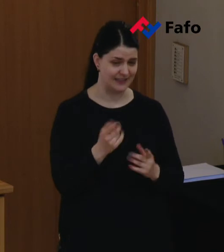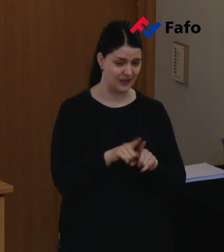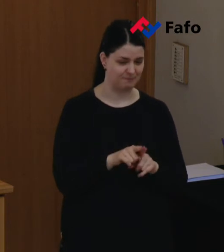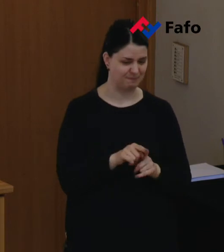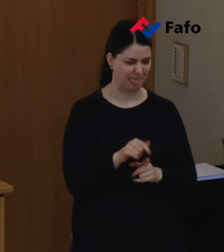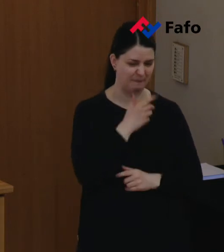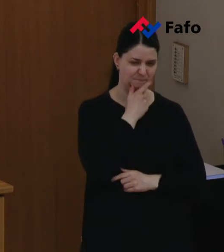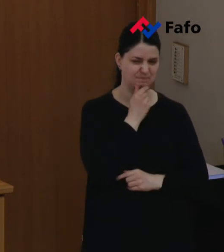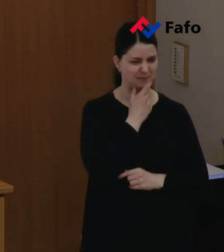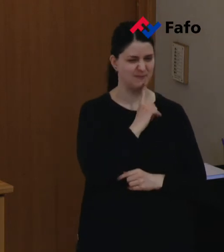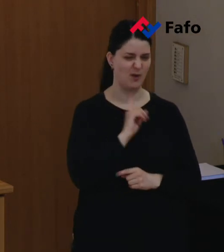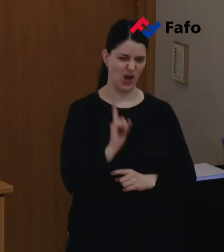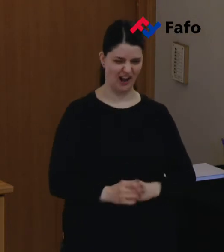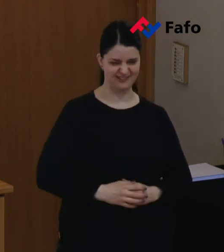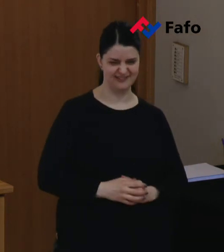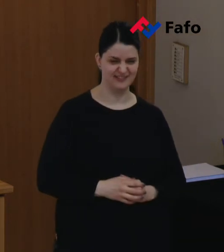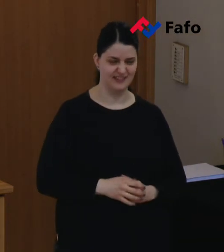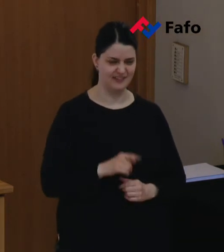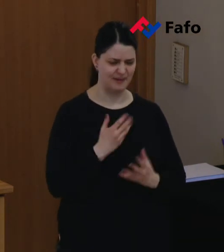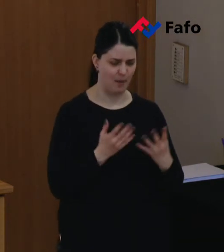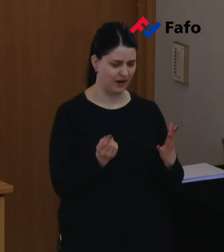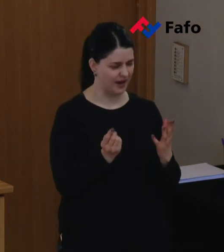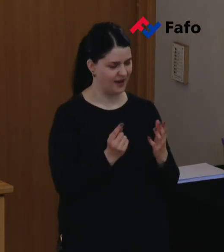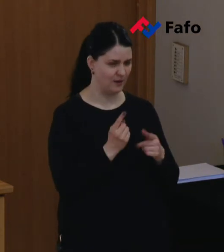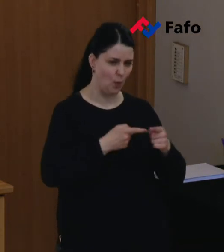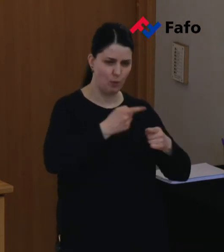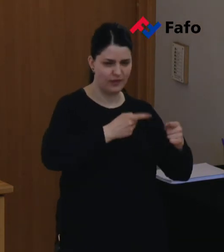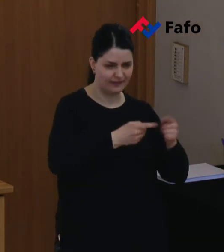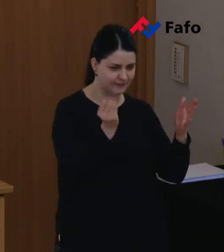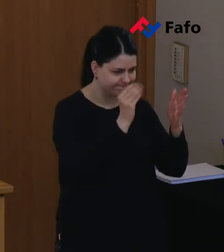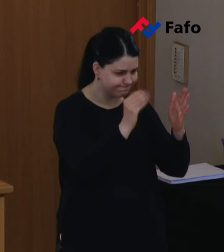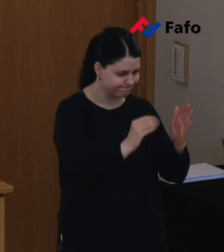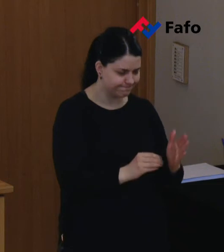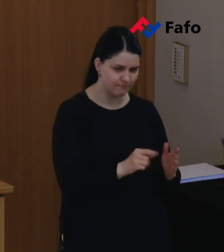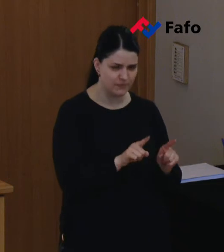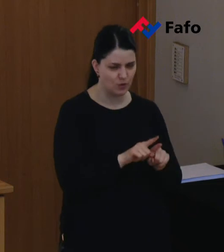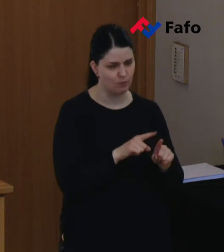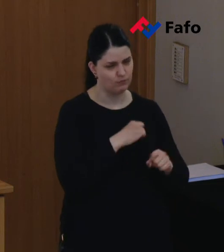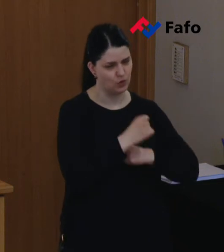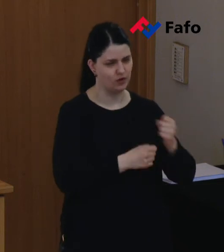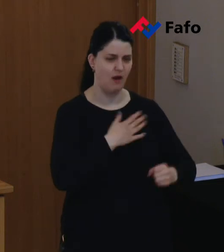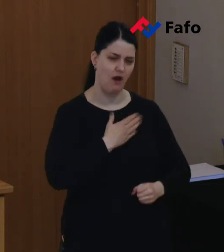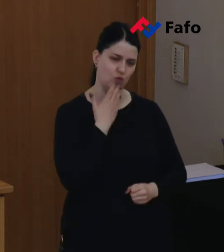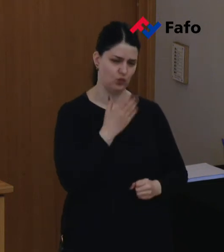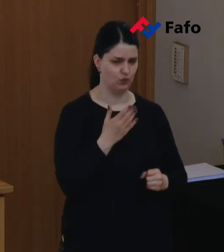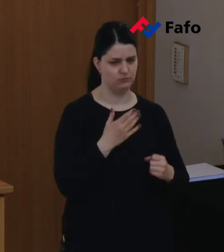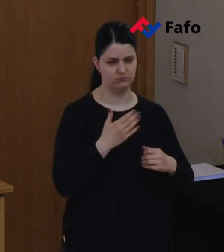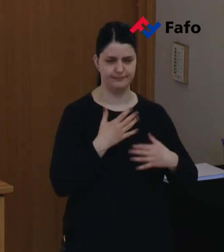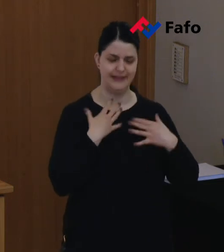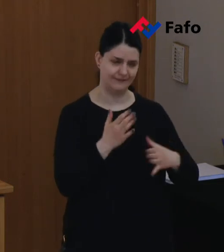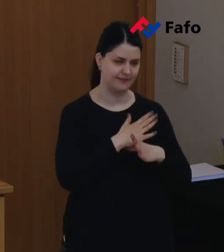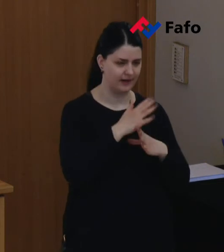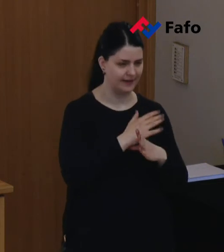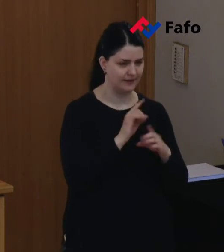merkelig bismak, ikke sant? Fordi det så mange komponenter da, ved det som fører til livskvalitet, som vi på en